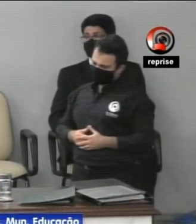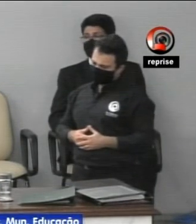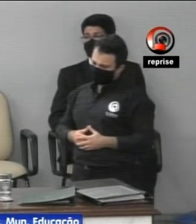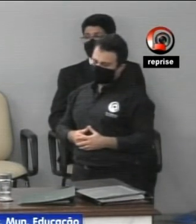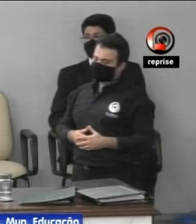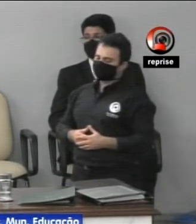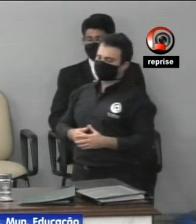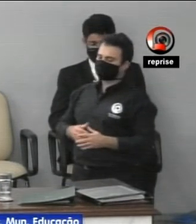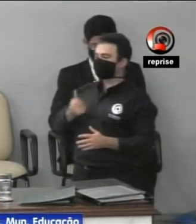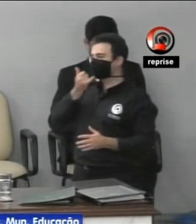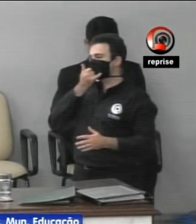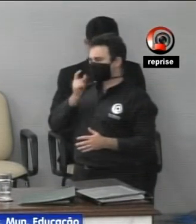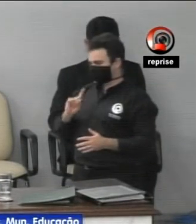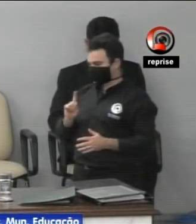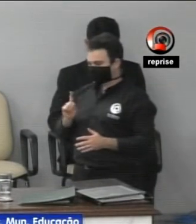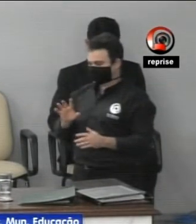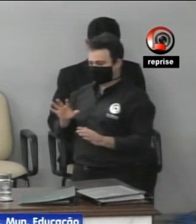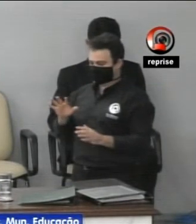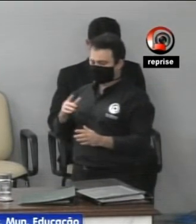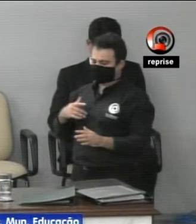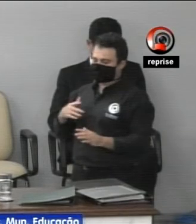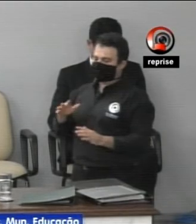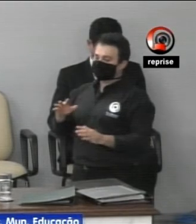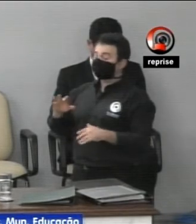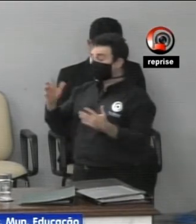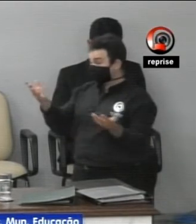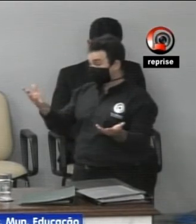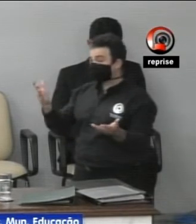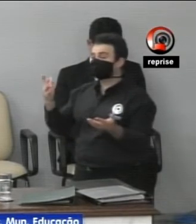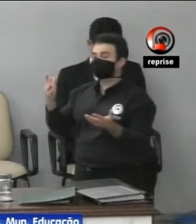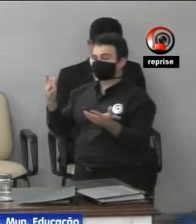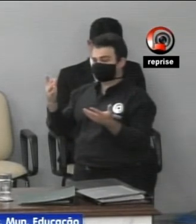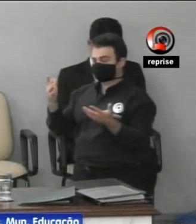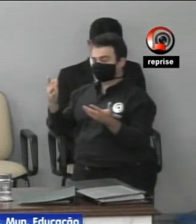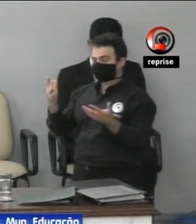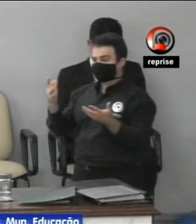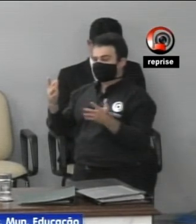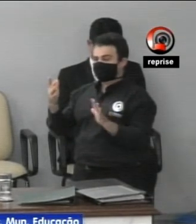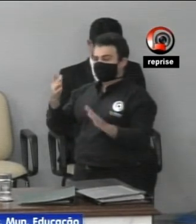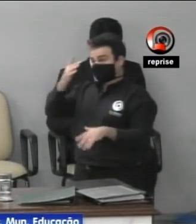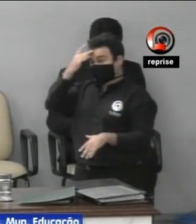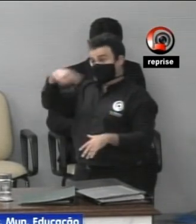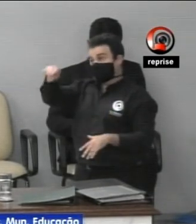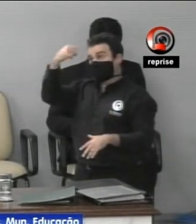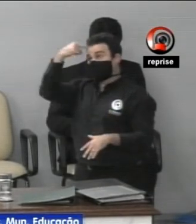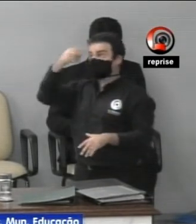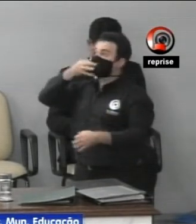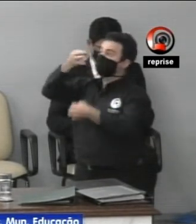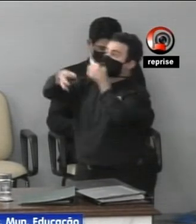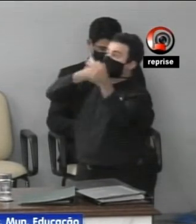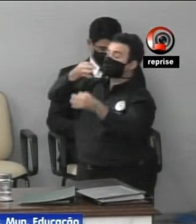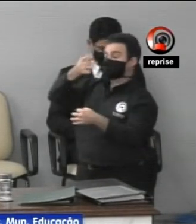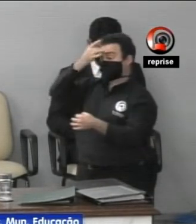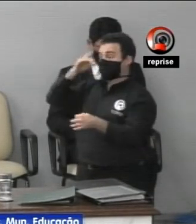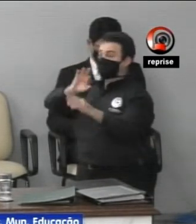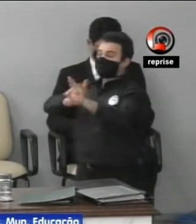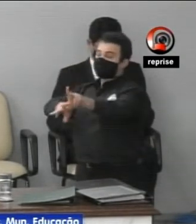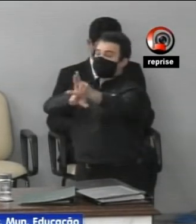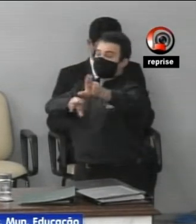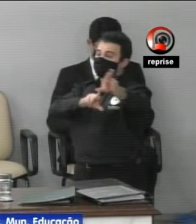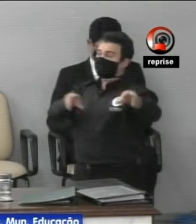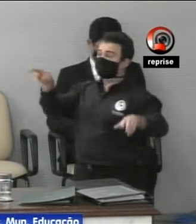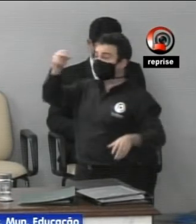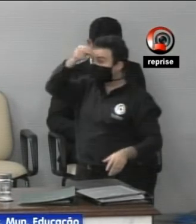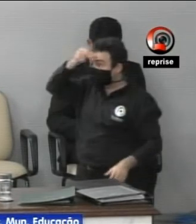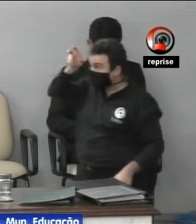que apesar de muita gente achar que poderia ser assim, ou assado, a decisão do executivo sempre é muito